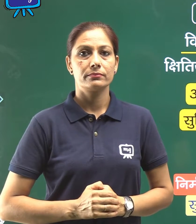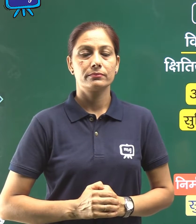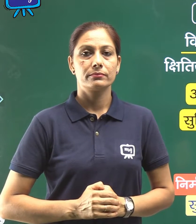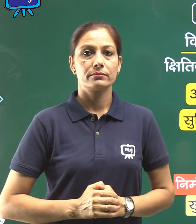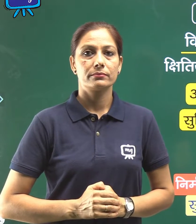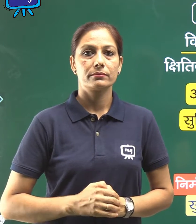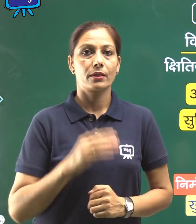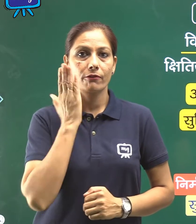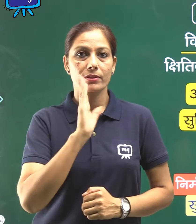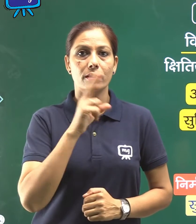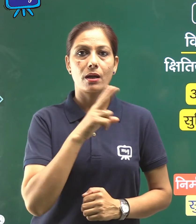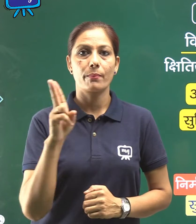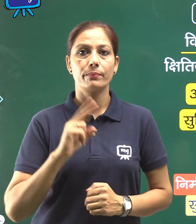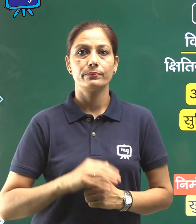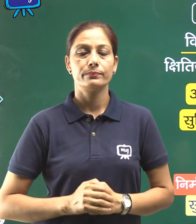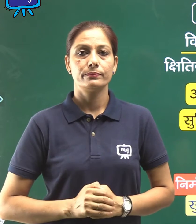ग्रामश्री कविता का